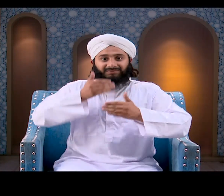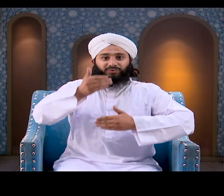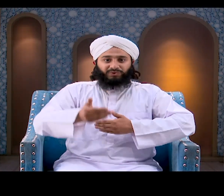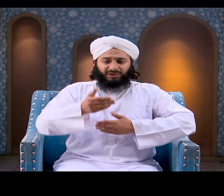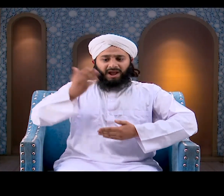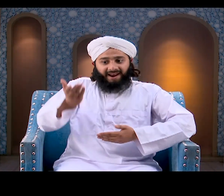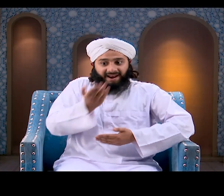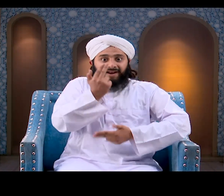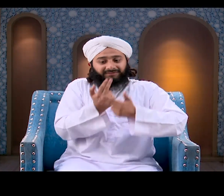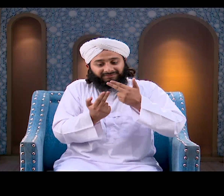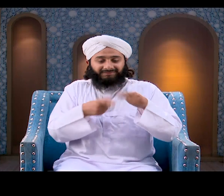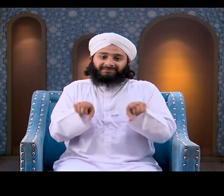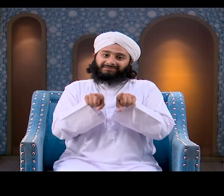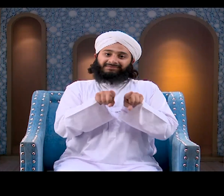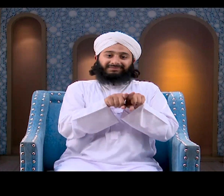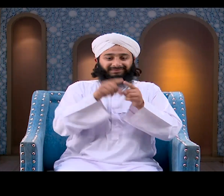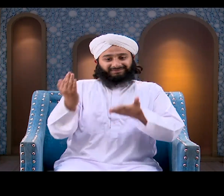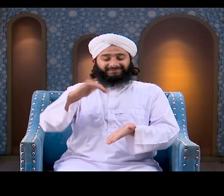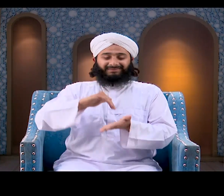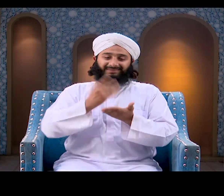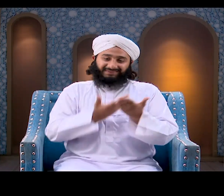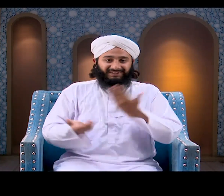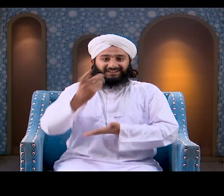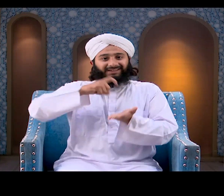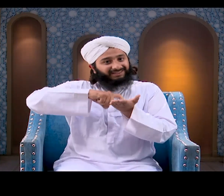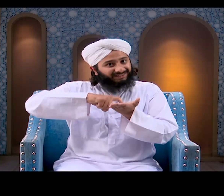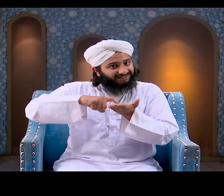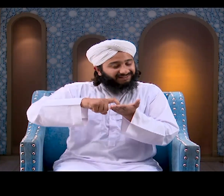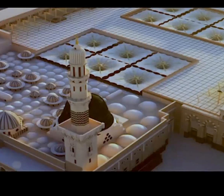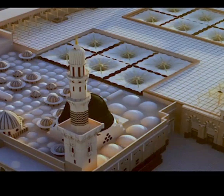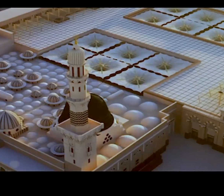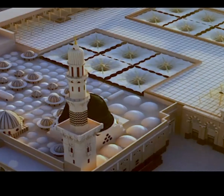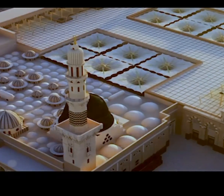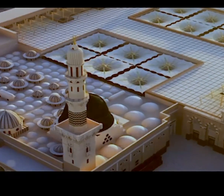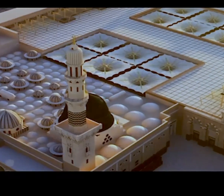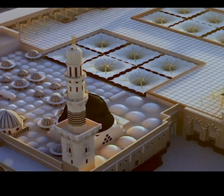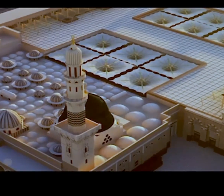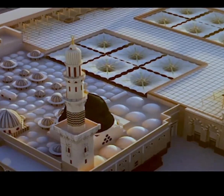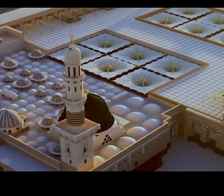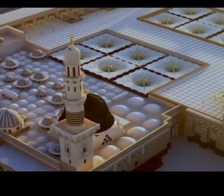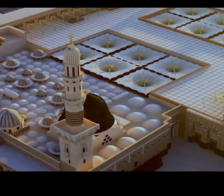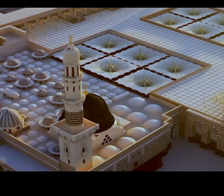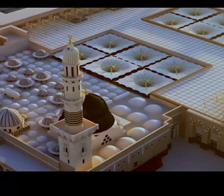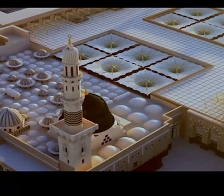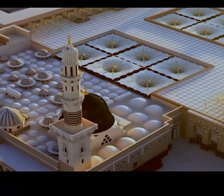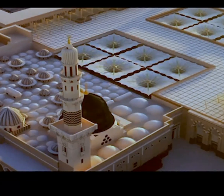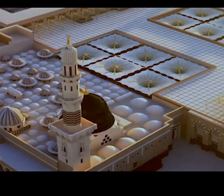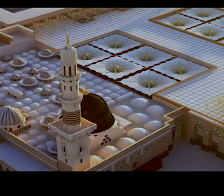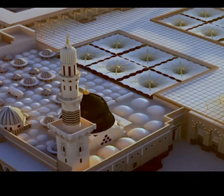نئے واقعے اور سبق کے ساتھ حاضر ہوں گے، تب تک کے لیے اجازت دیجیے۔ صلو علی الحبیب صلی اللہ